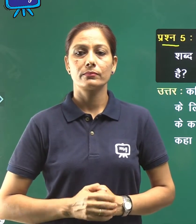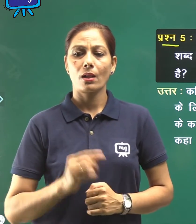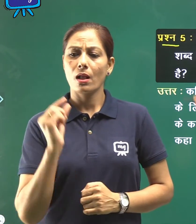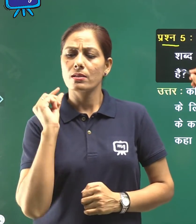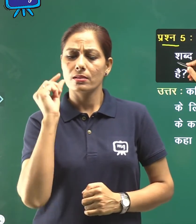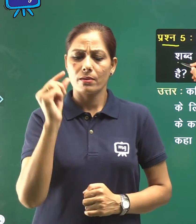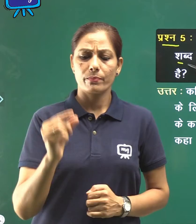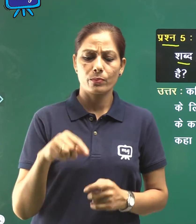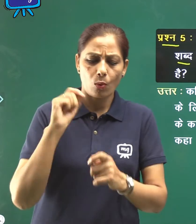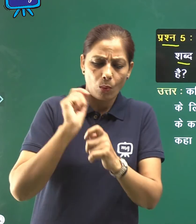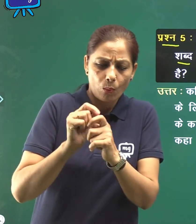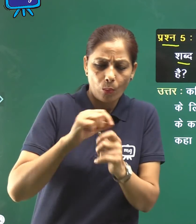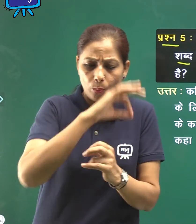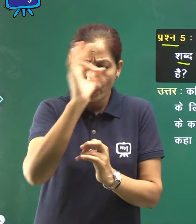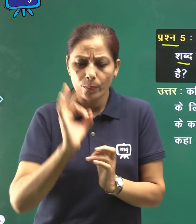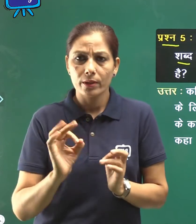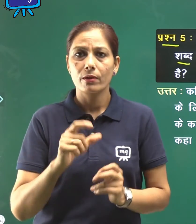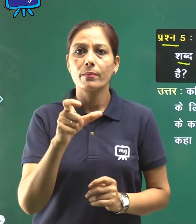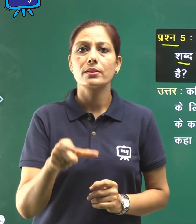शब्द शिल्पी